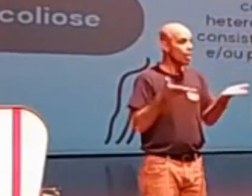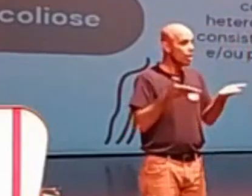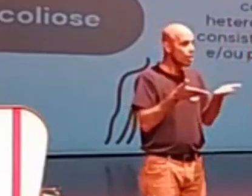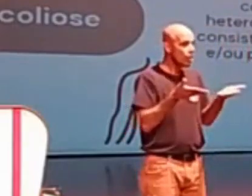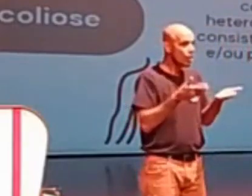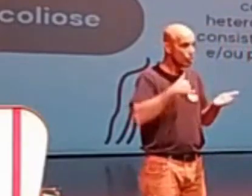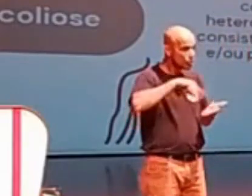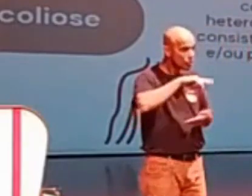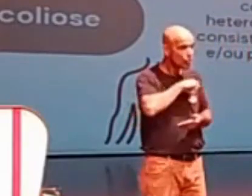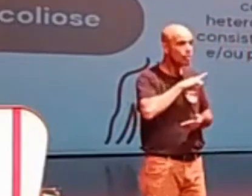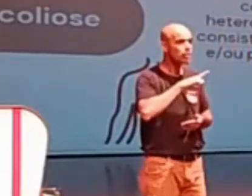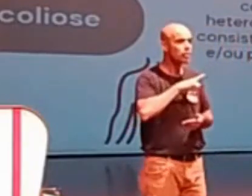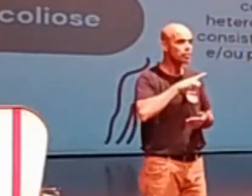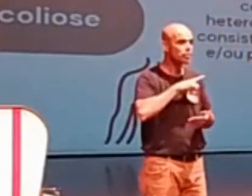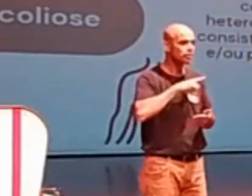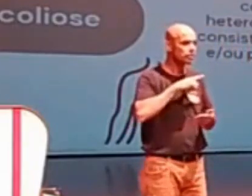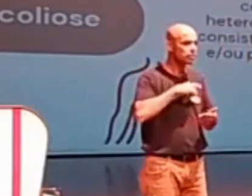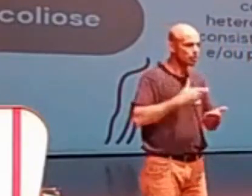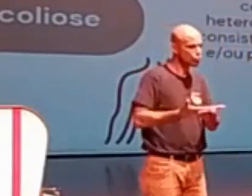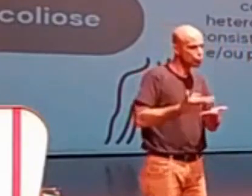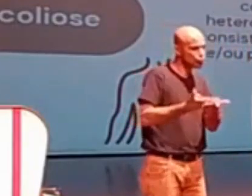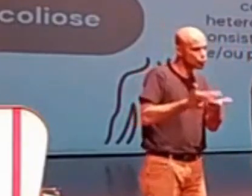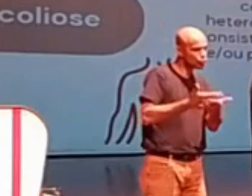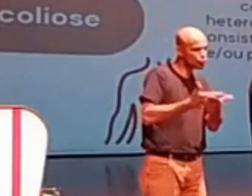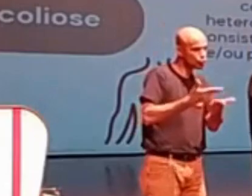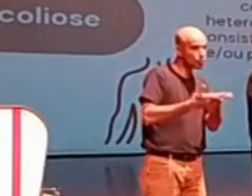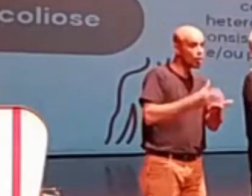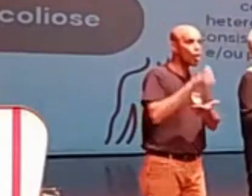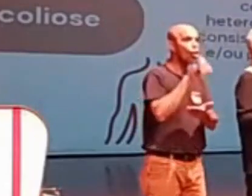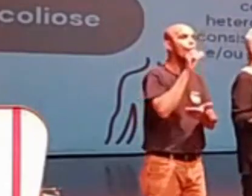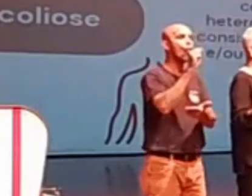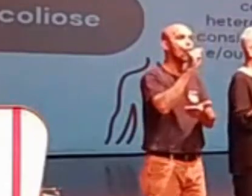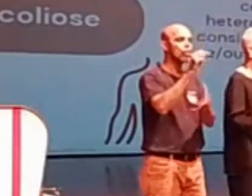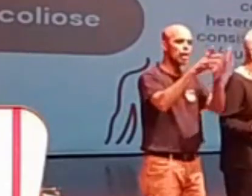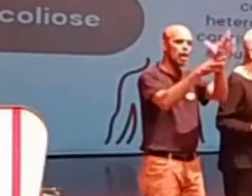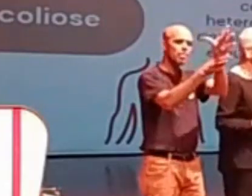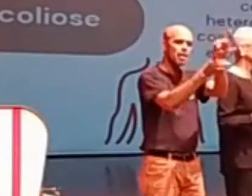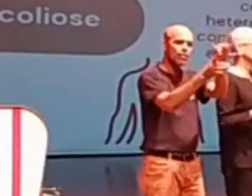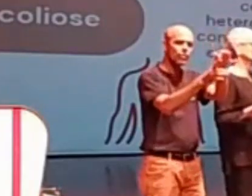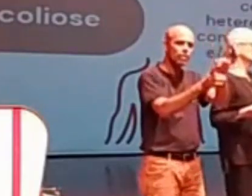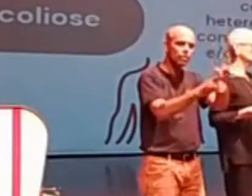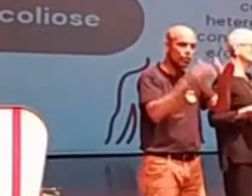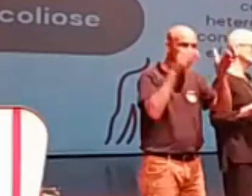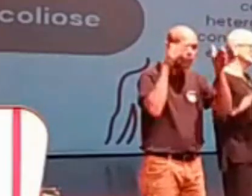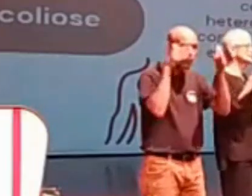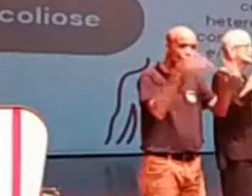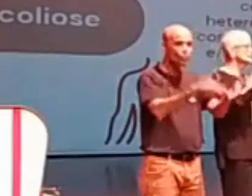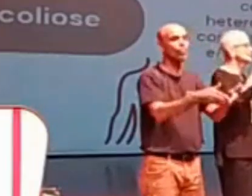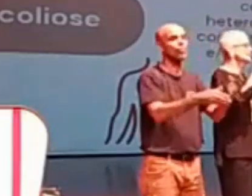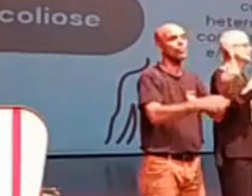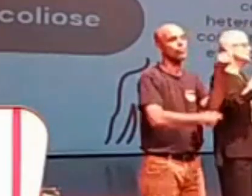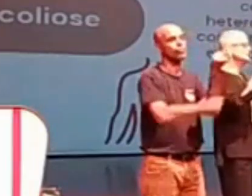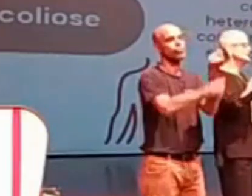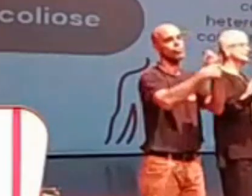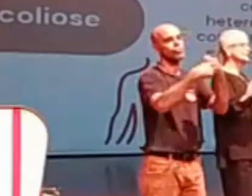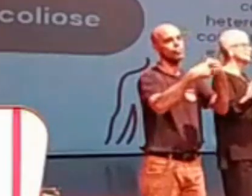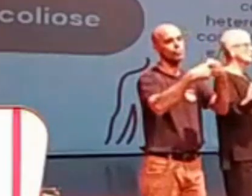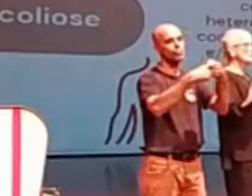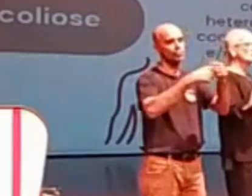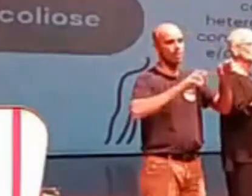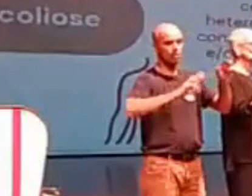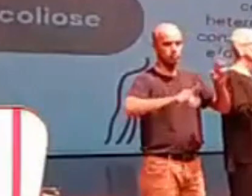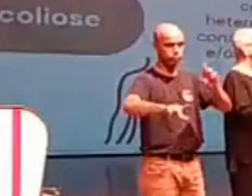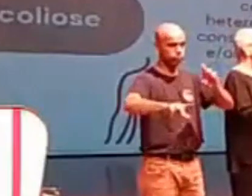hoje nós temos na literatura pelo menos umas 8 definições aceitas na literatura e que